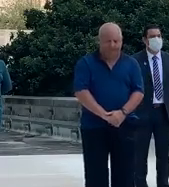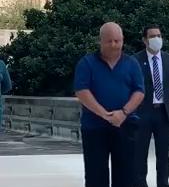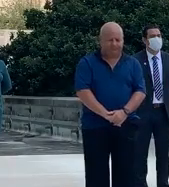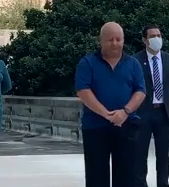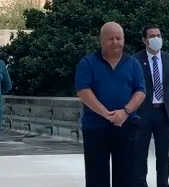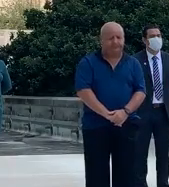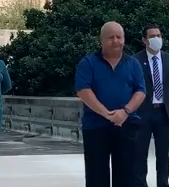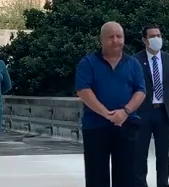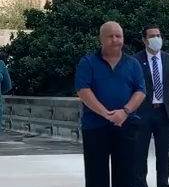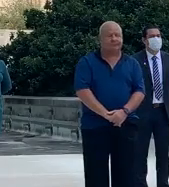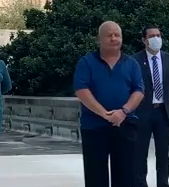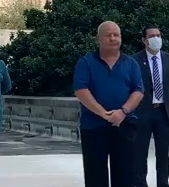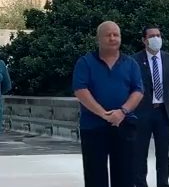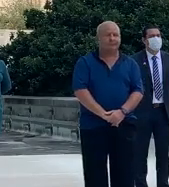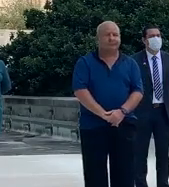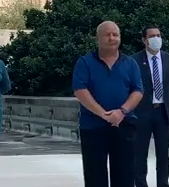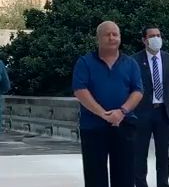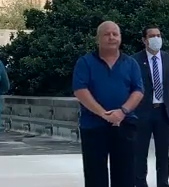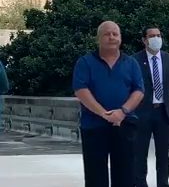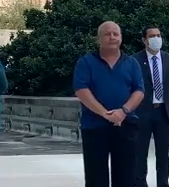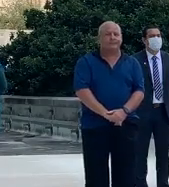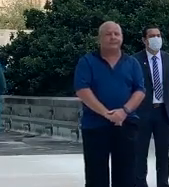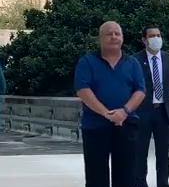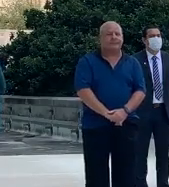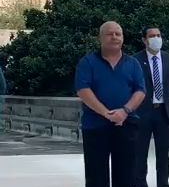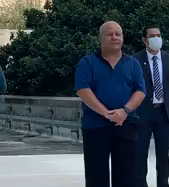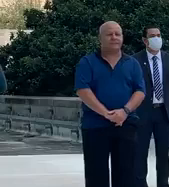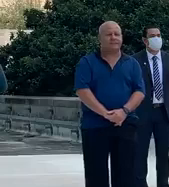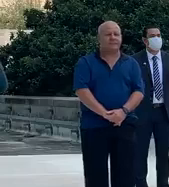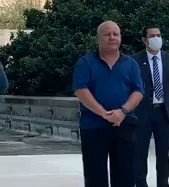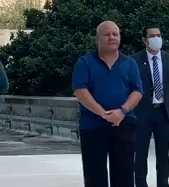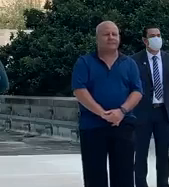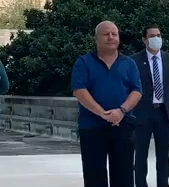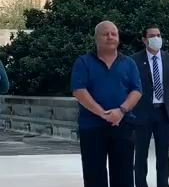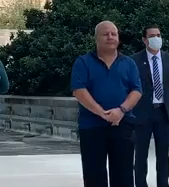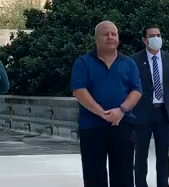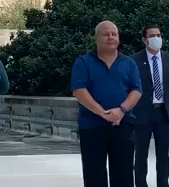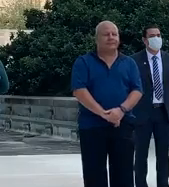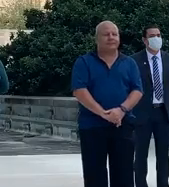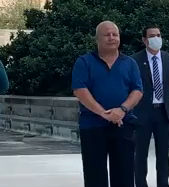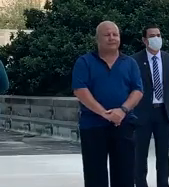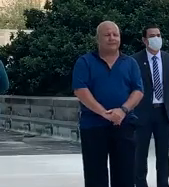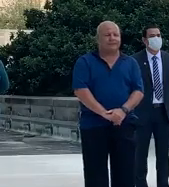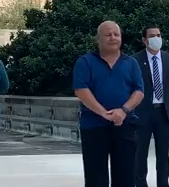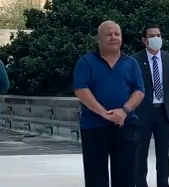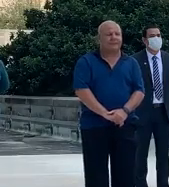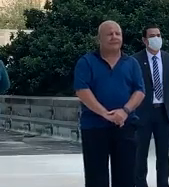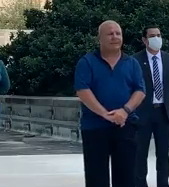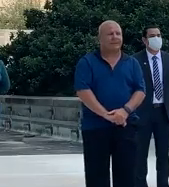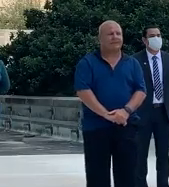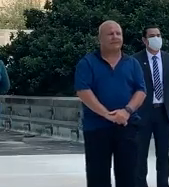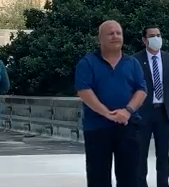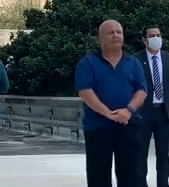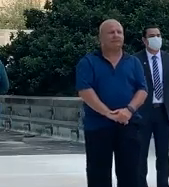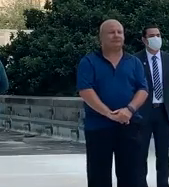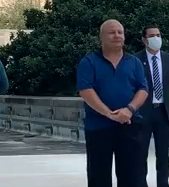y las contribuciones que todos los hispanos han dejado a la cultura americana.